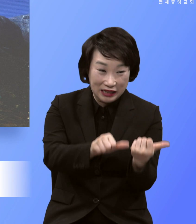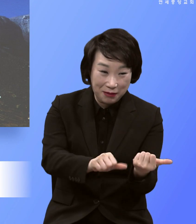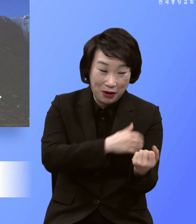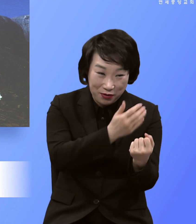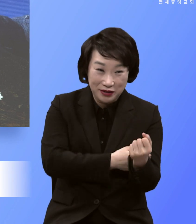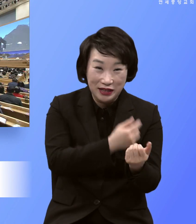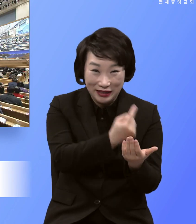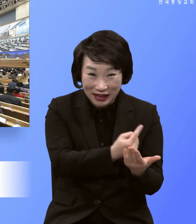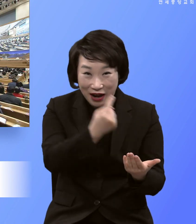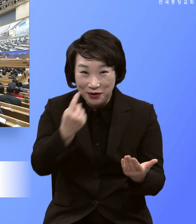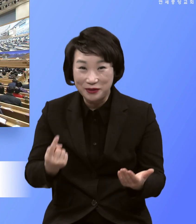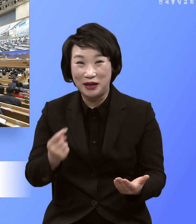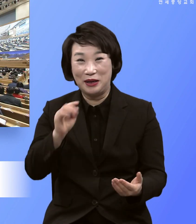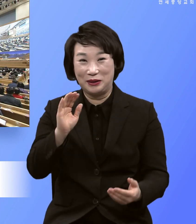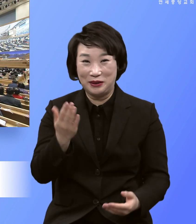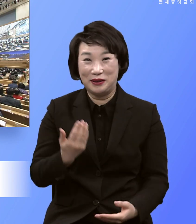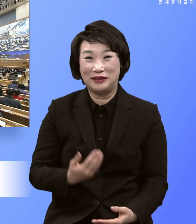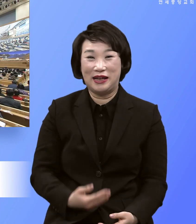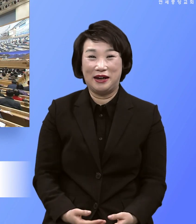사망권세에서 벗어나고